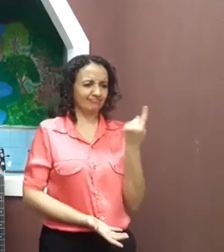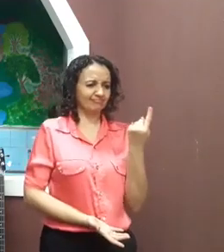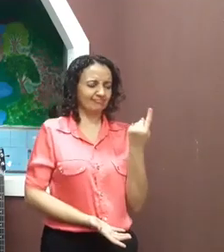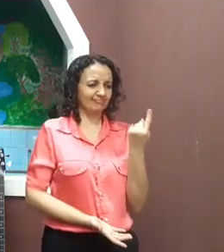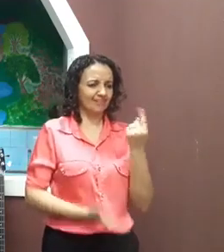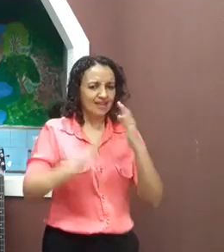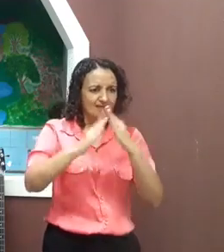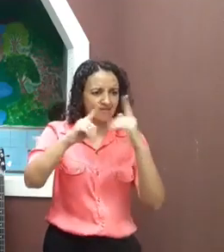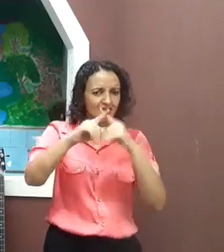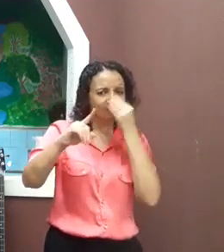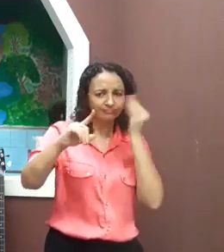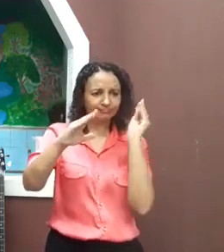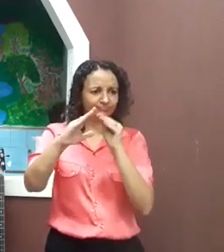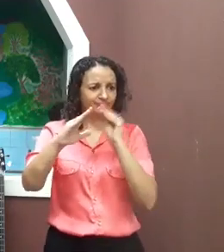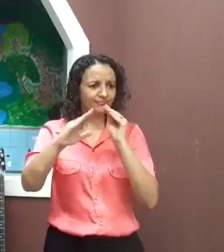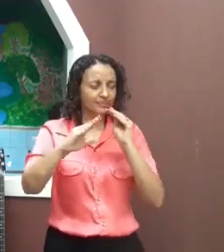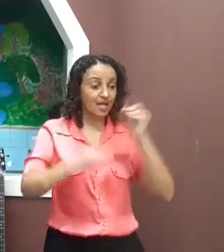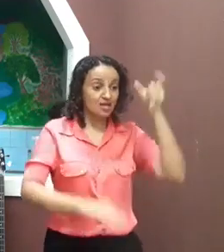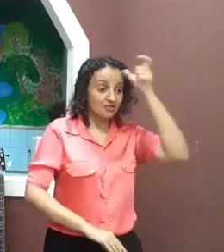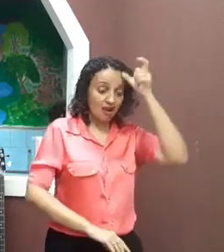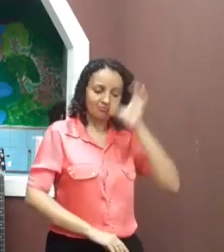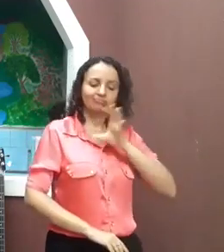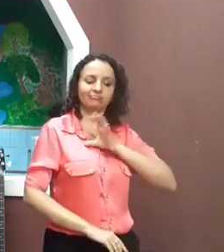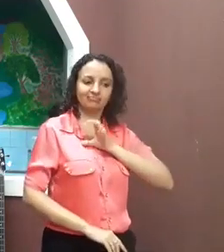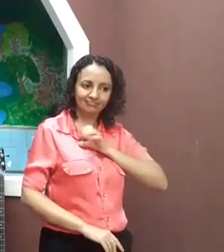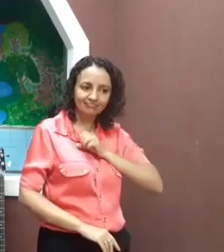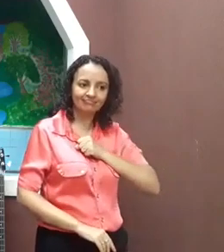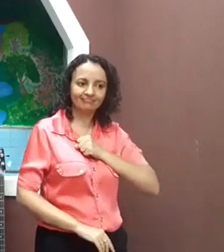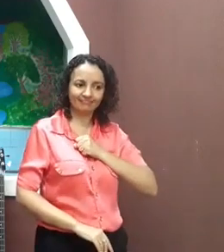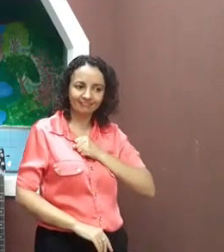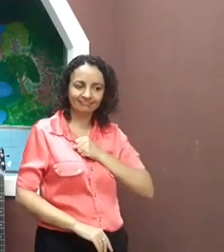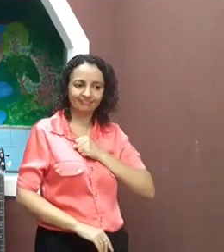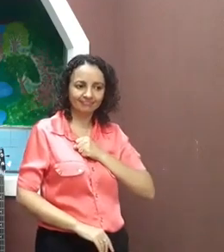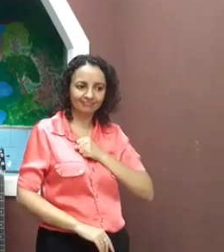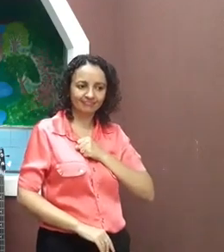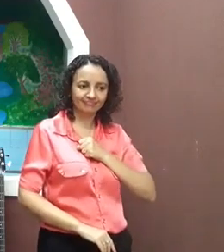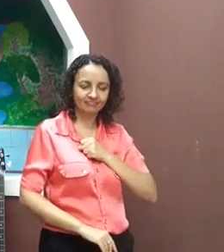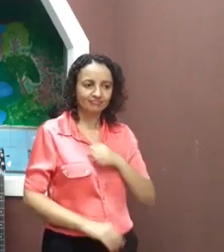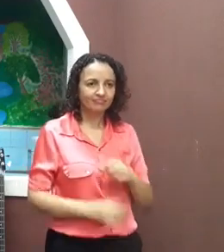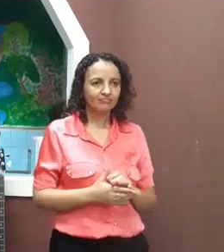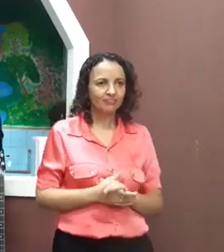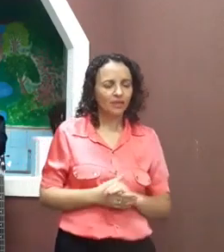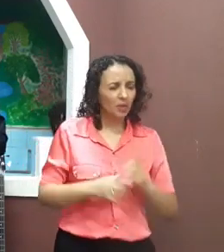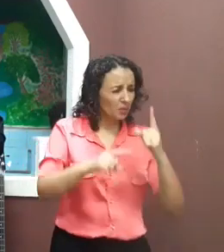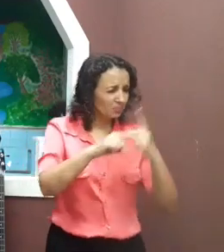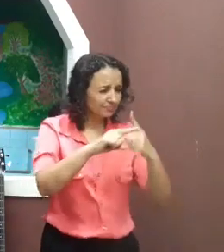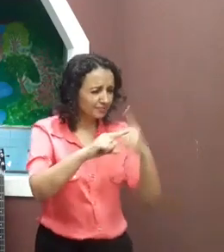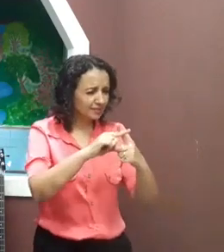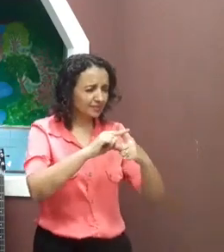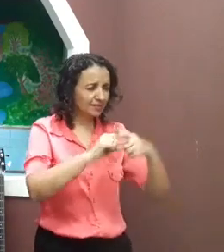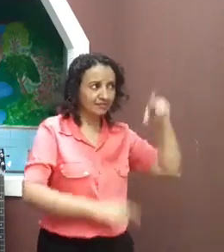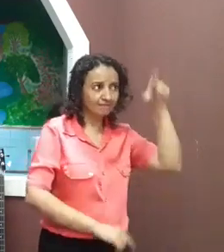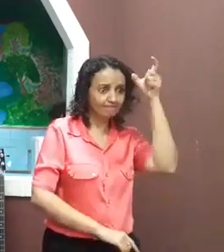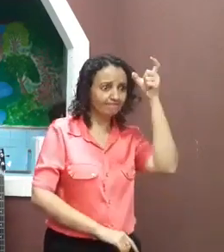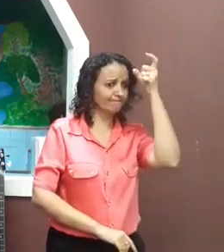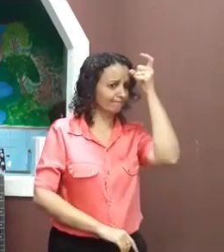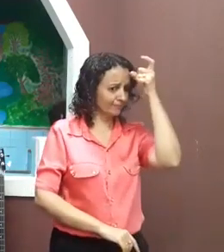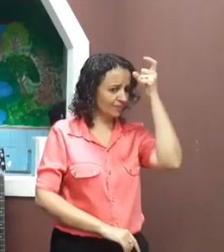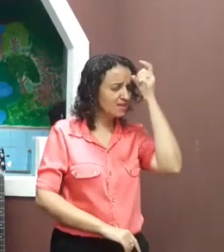Deus, e assim, alheios à liderança espiritual. Sabe por quê? Porque ele sabe que